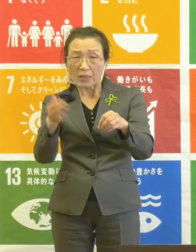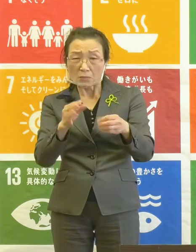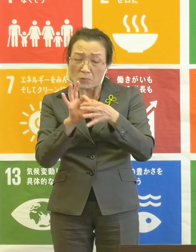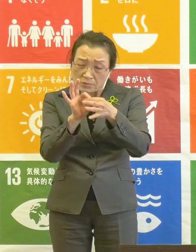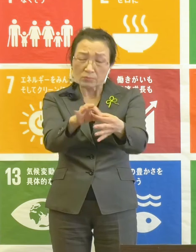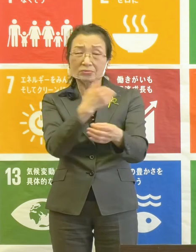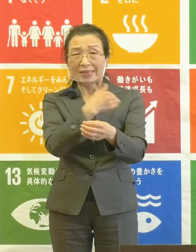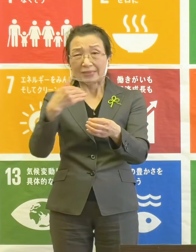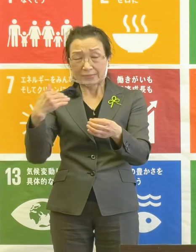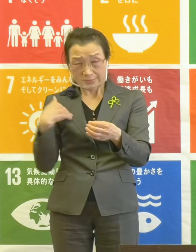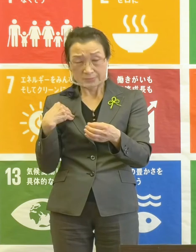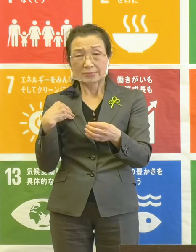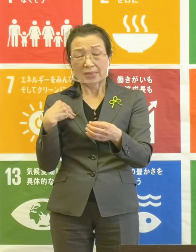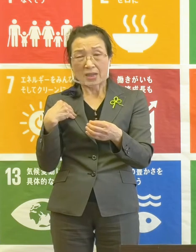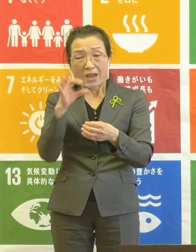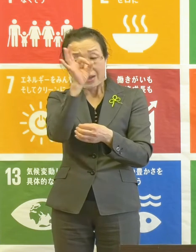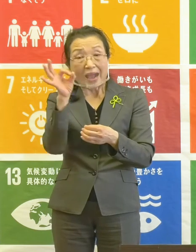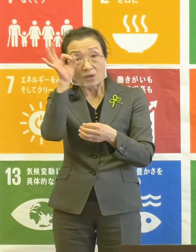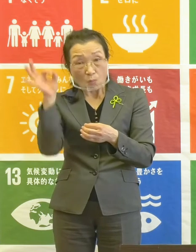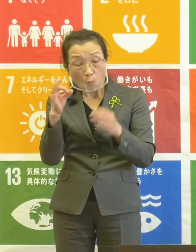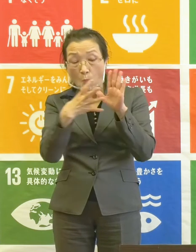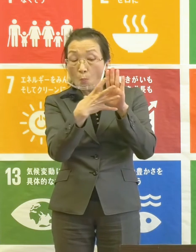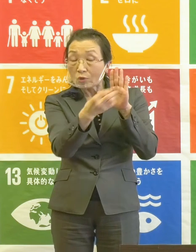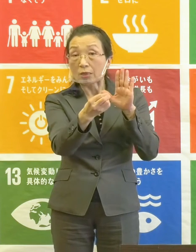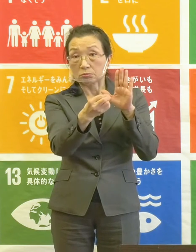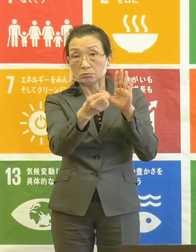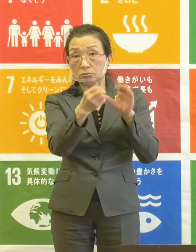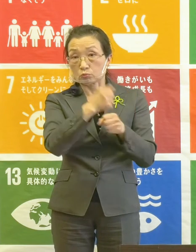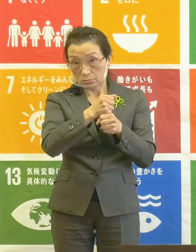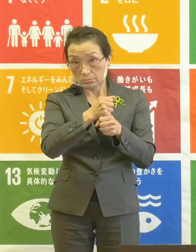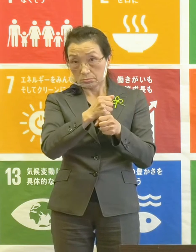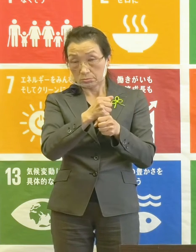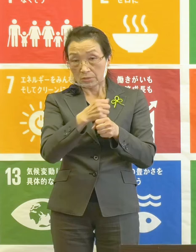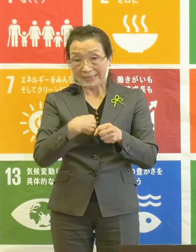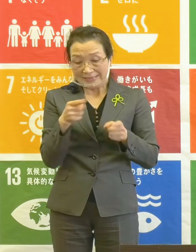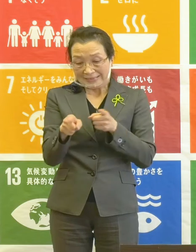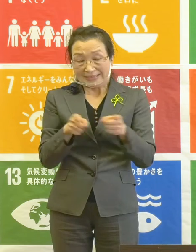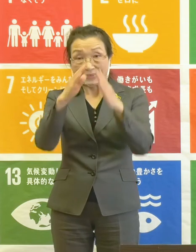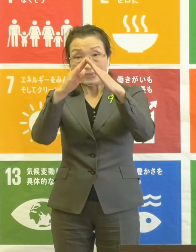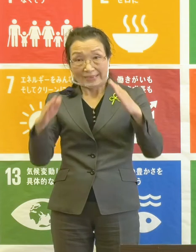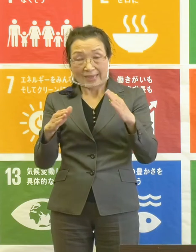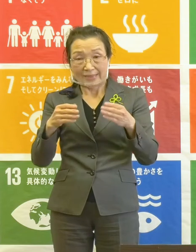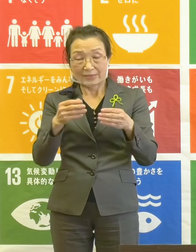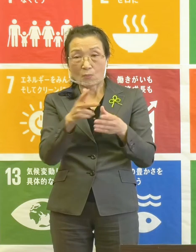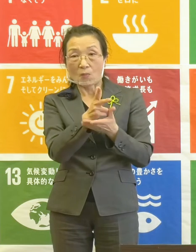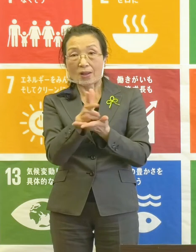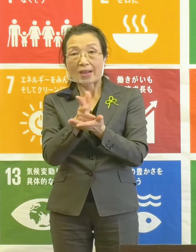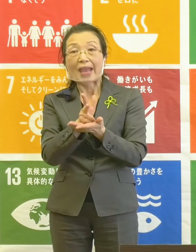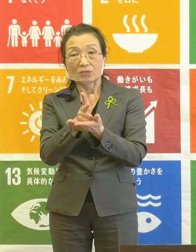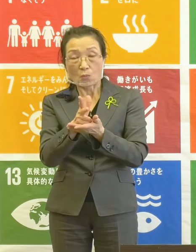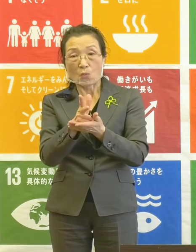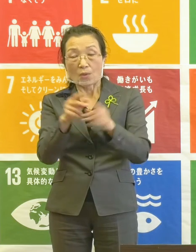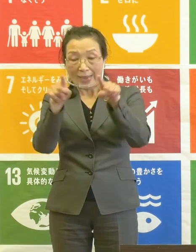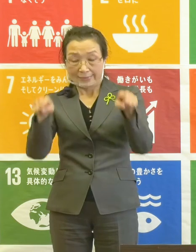光業が行えるよう、持続可能な観光モデルや自治会のガイドライン、イベントのガイドラインといったものを作